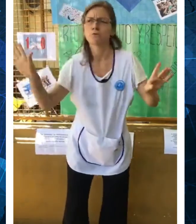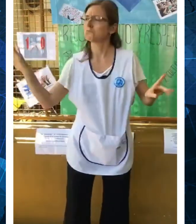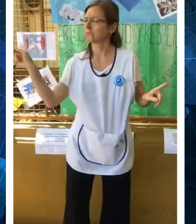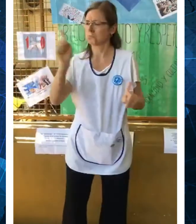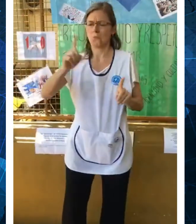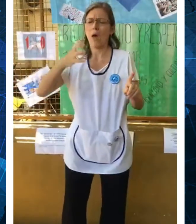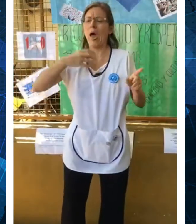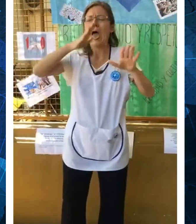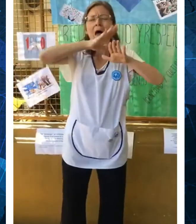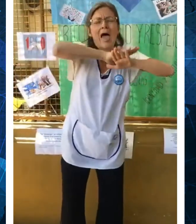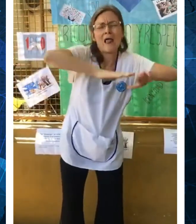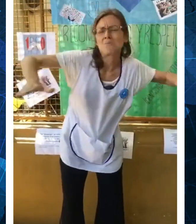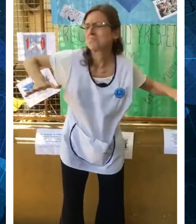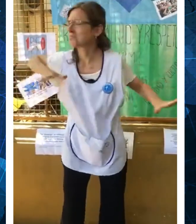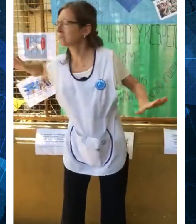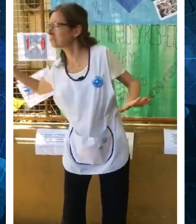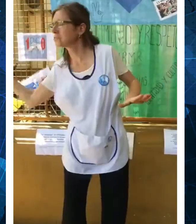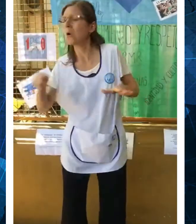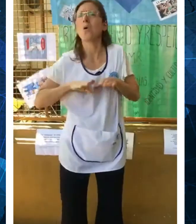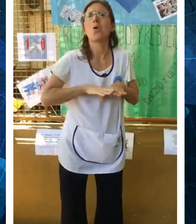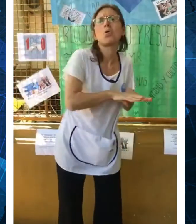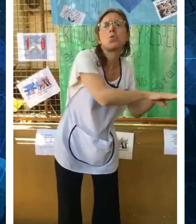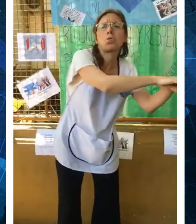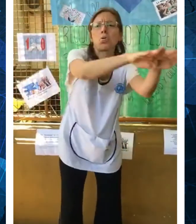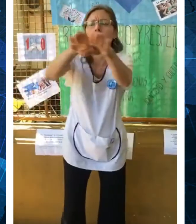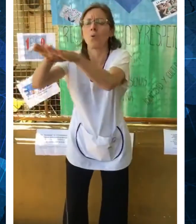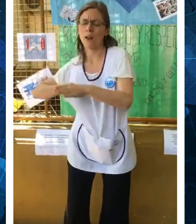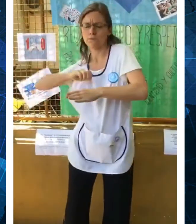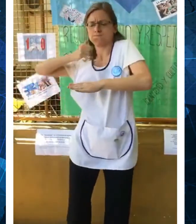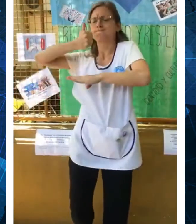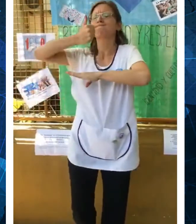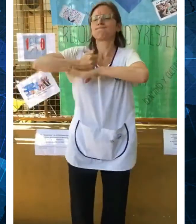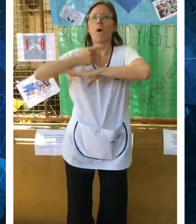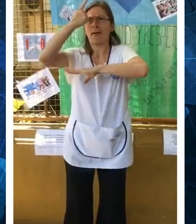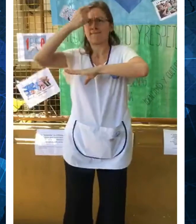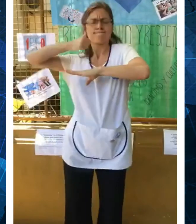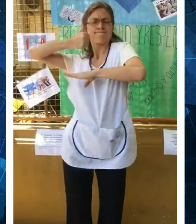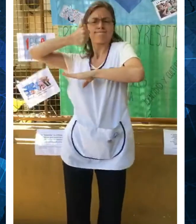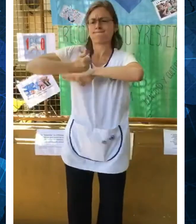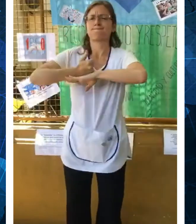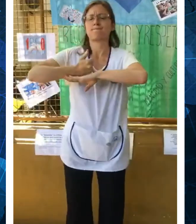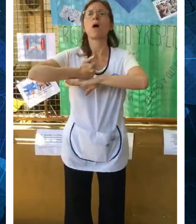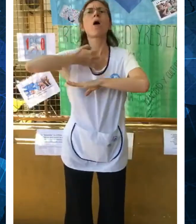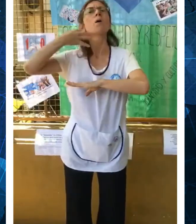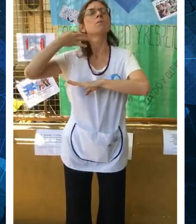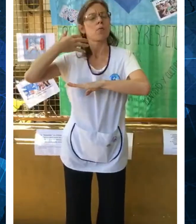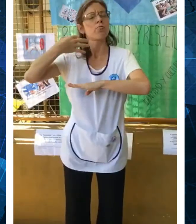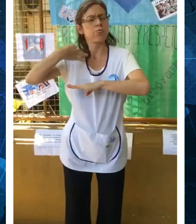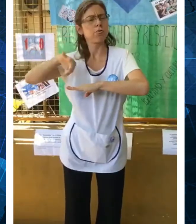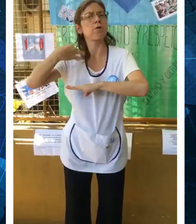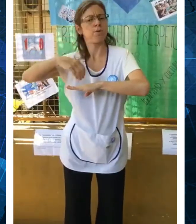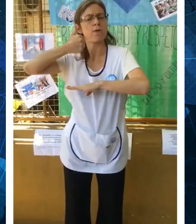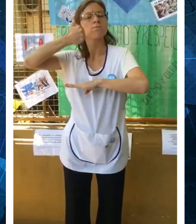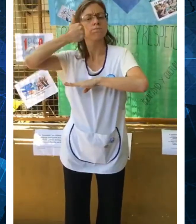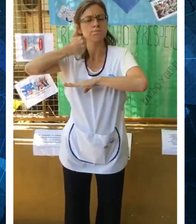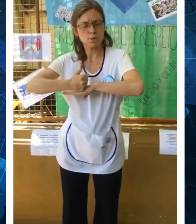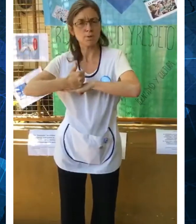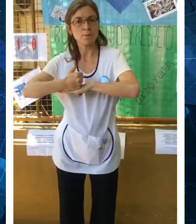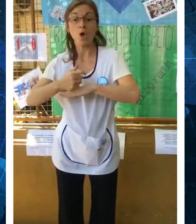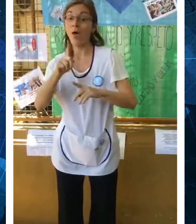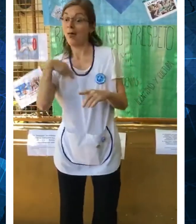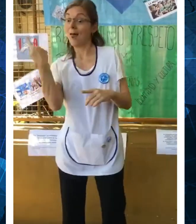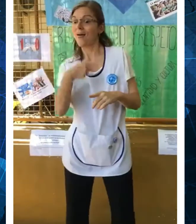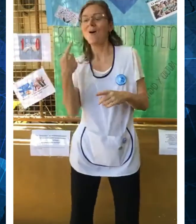necesita una participación activa, igual que cualquier niño necesita para aprender